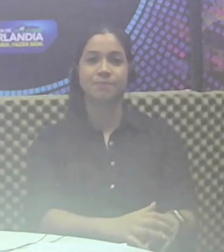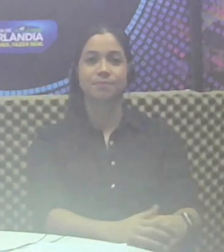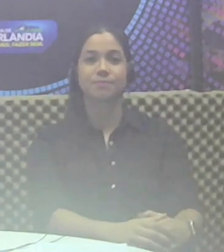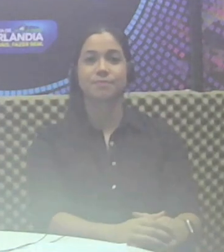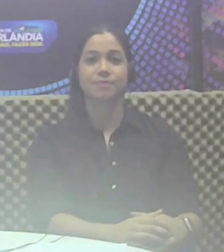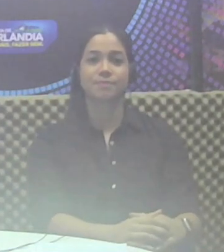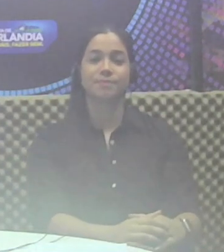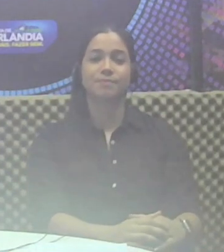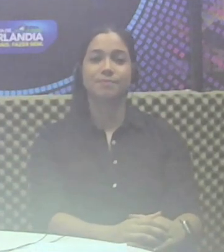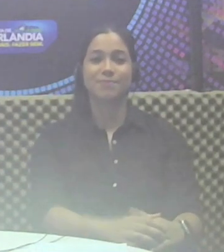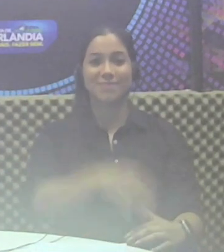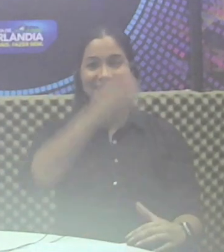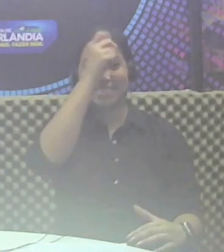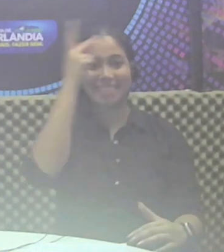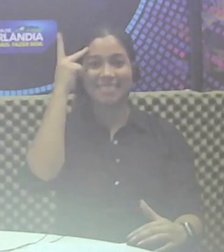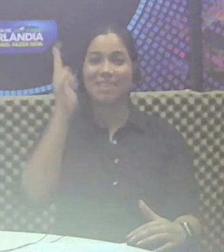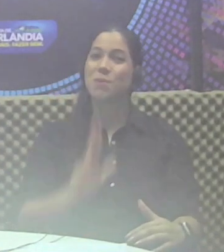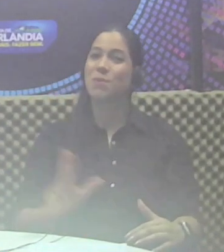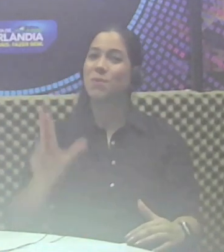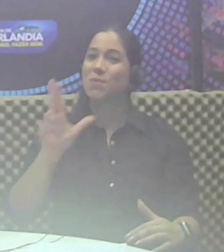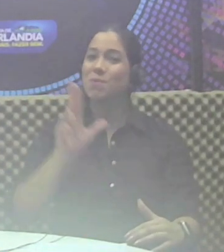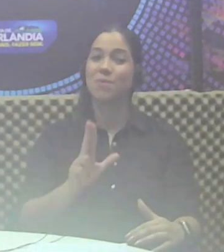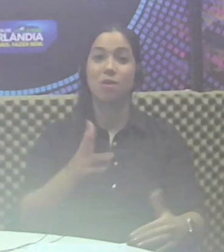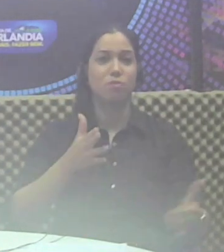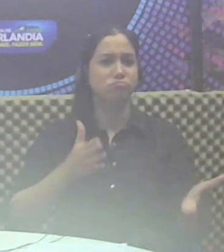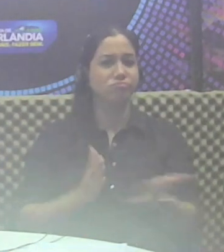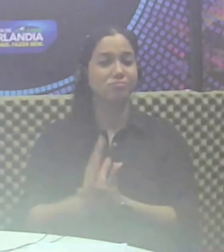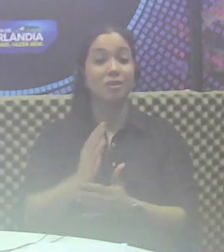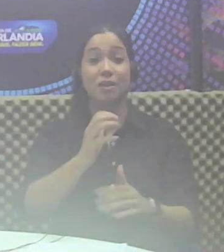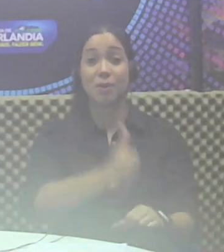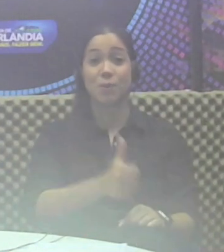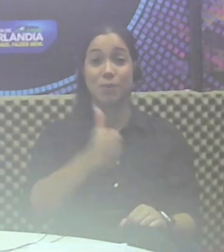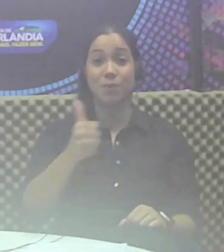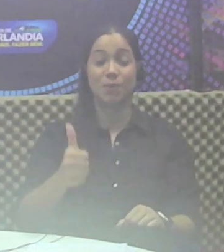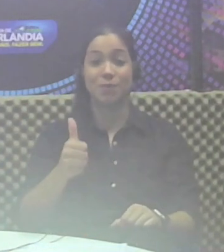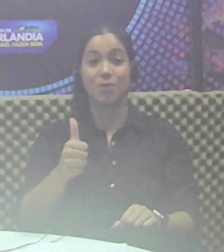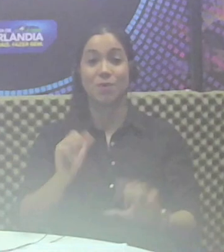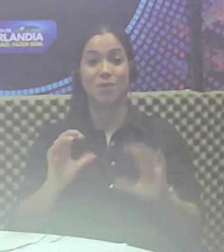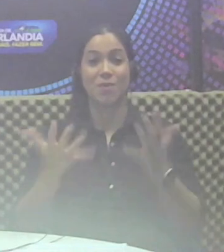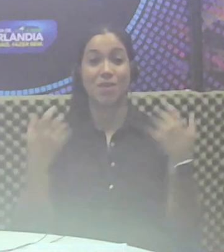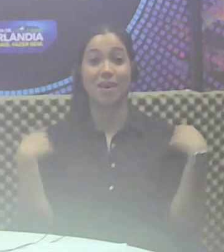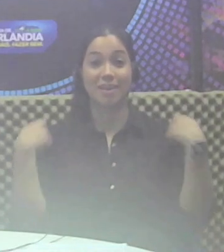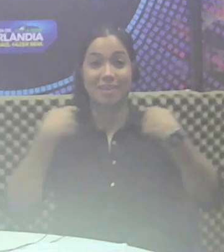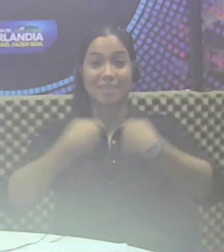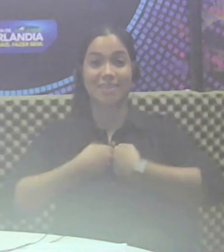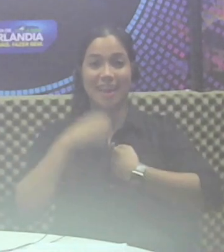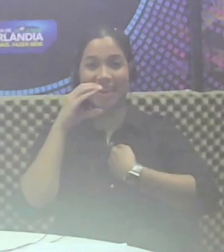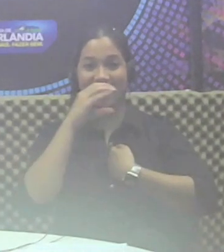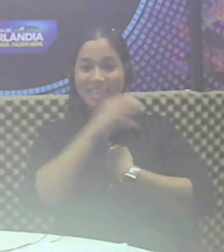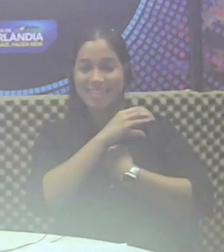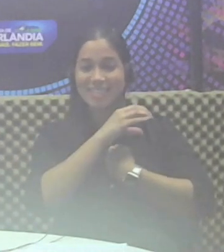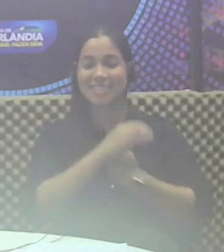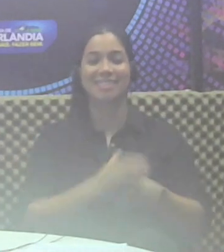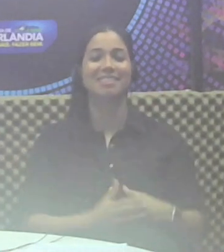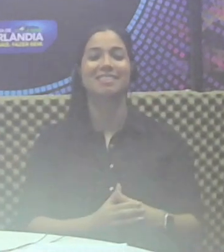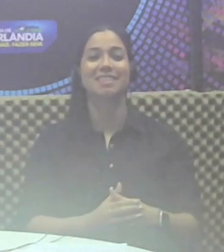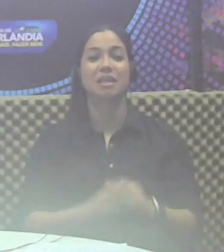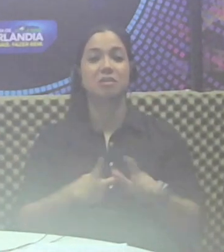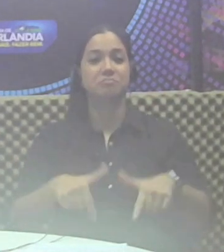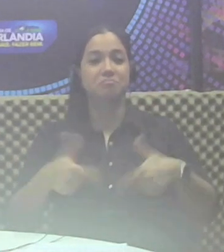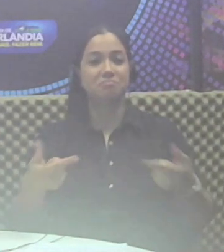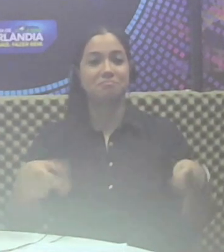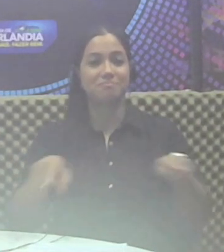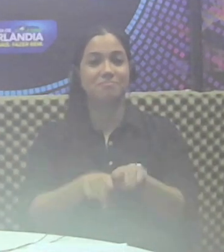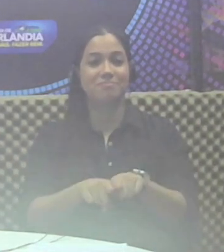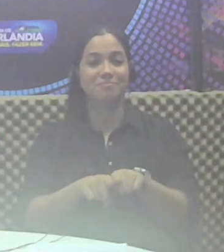notícias. A Prefeitura de Uberlândia acaba de lançar a 11ª edição da Campanha do Agasalho. A iniciativa, realizada por meio de parceria